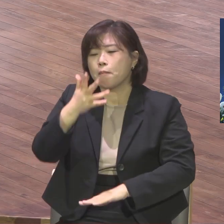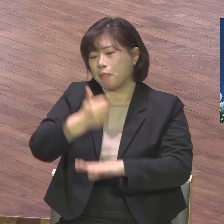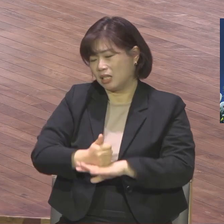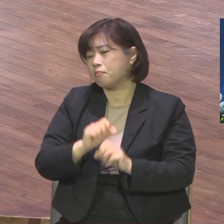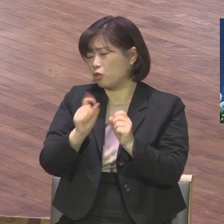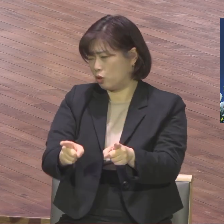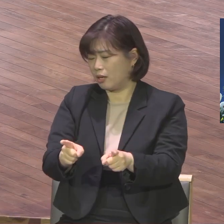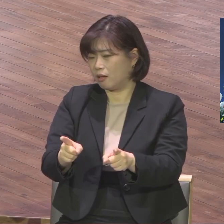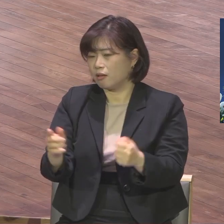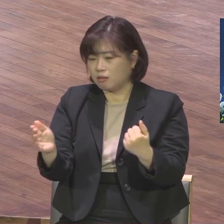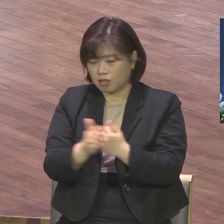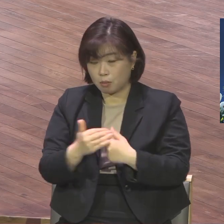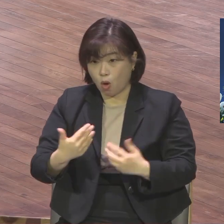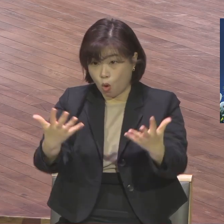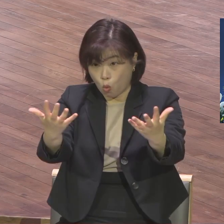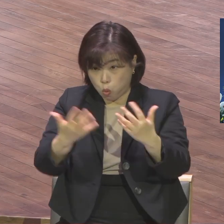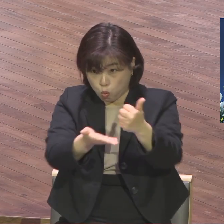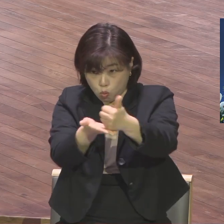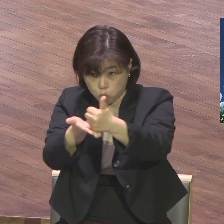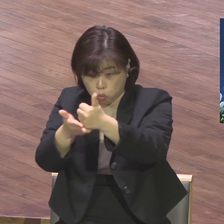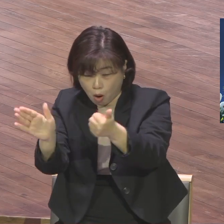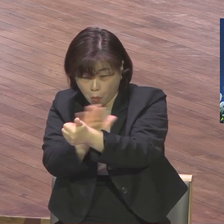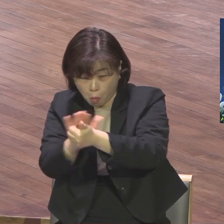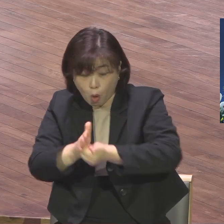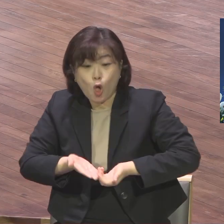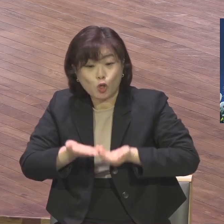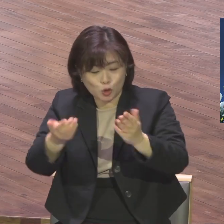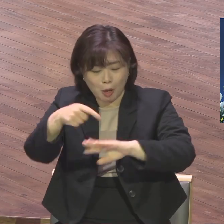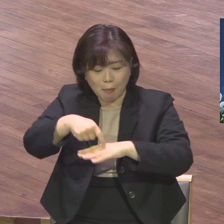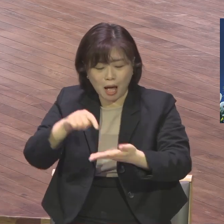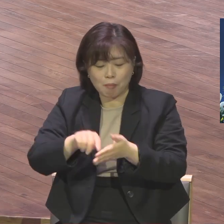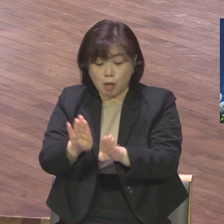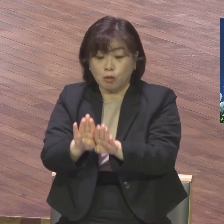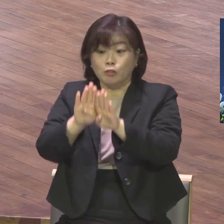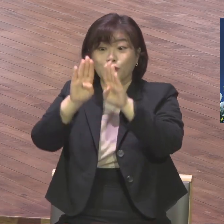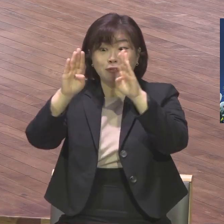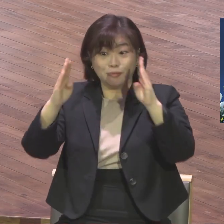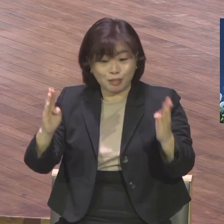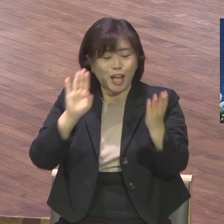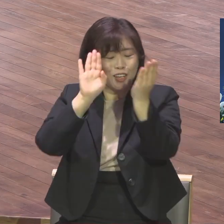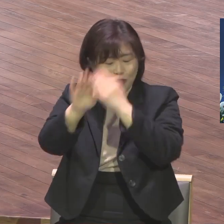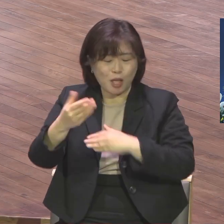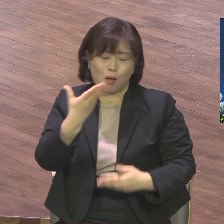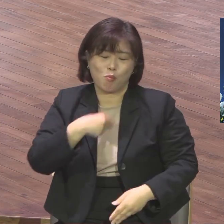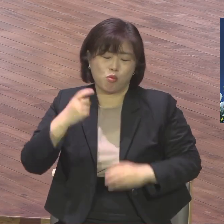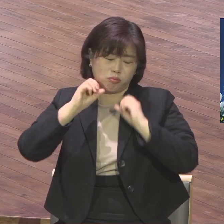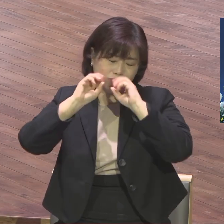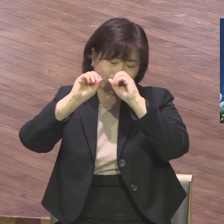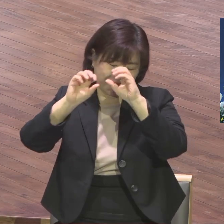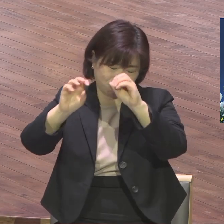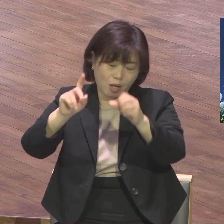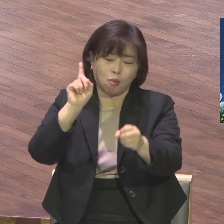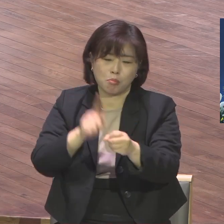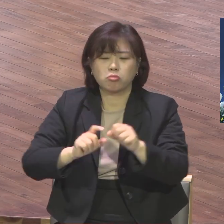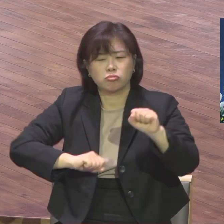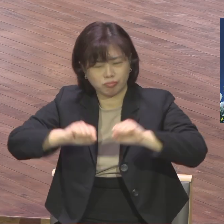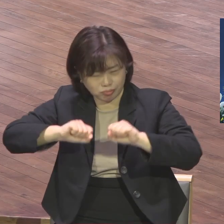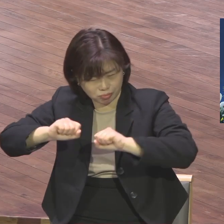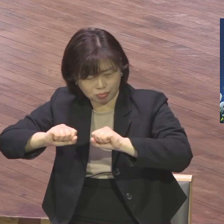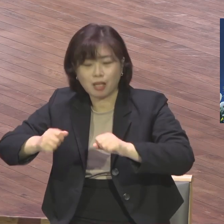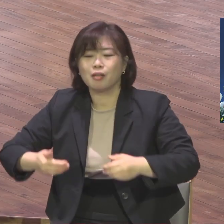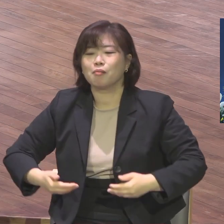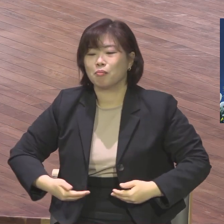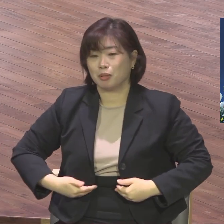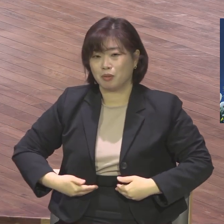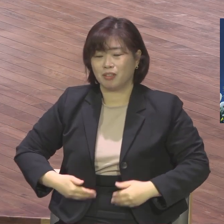갈등을 갱신으로 바꾸는 모든 것을 합력하여 선율이신 하나님을 신뢰해라. 실제로 렘너트들이